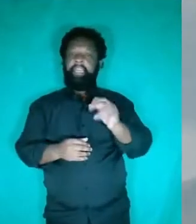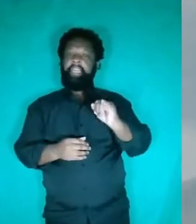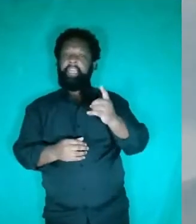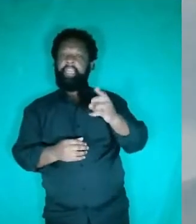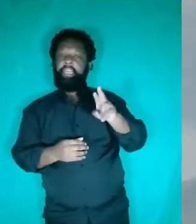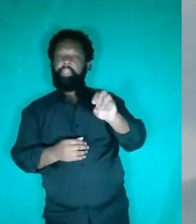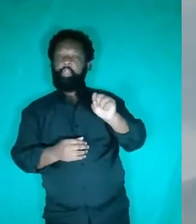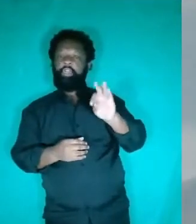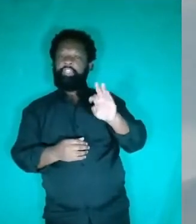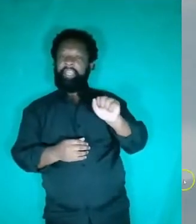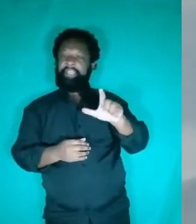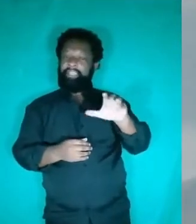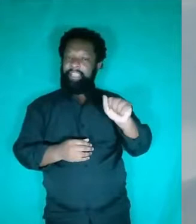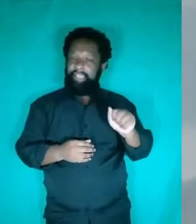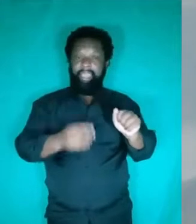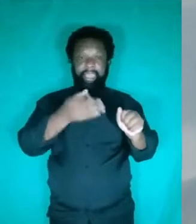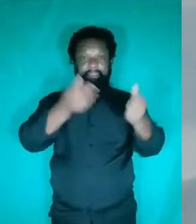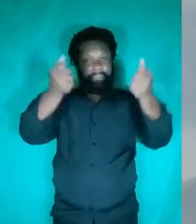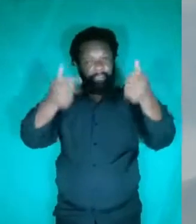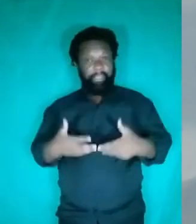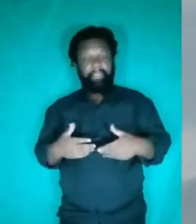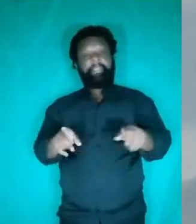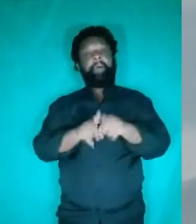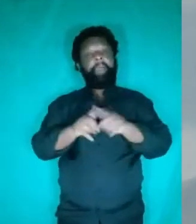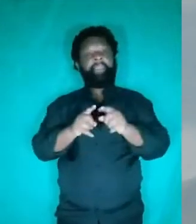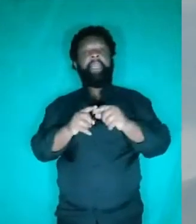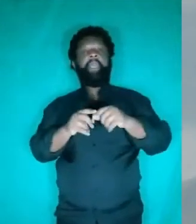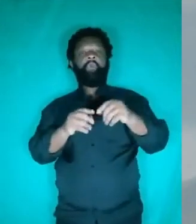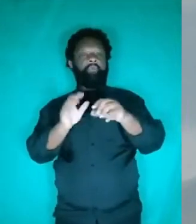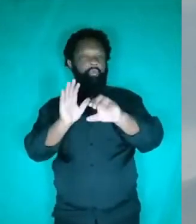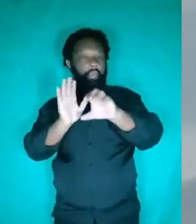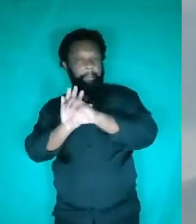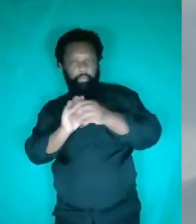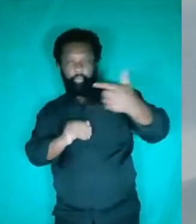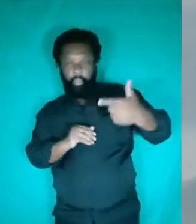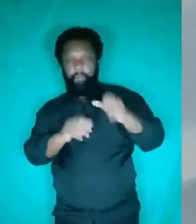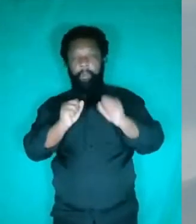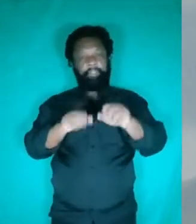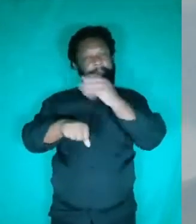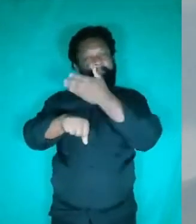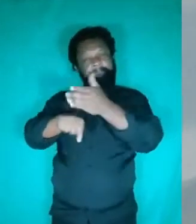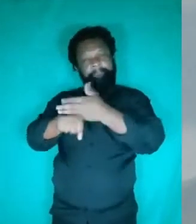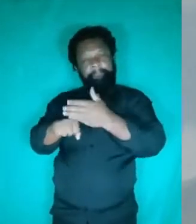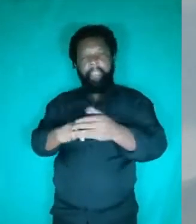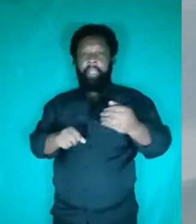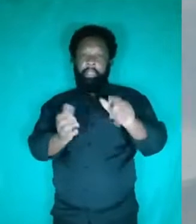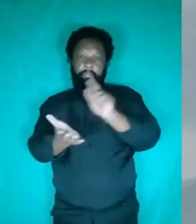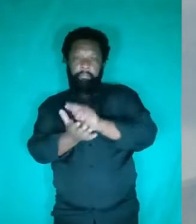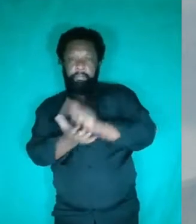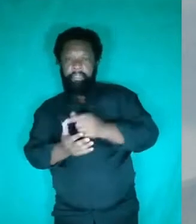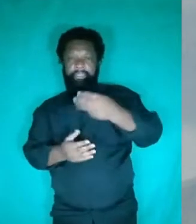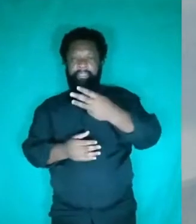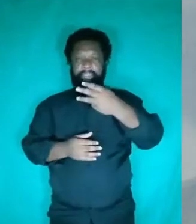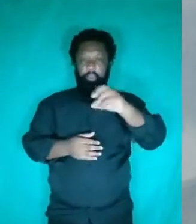hidrostática ela tem esse formato, ok? Tem o módulo 2 que nós possamos fazer os exercícios, né? Página 38, 39 e